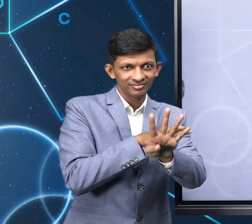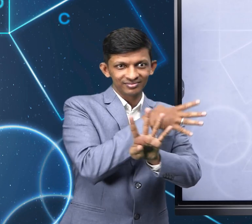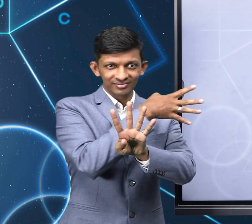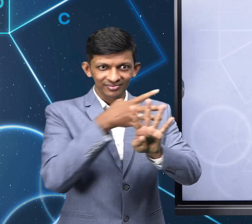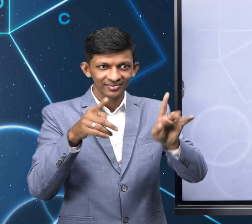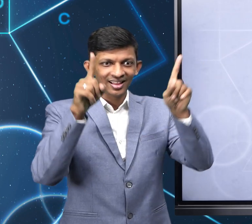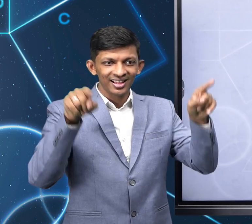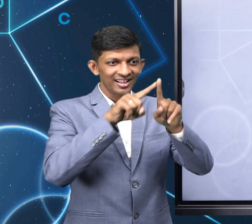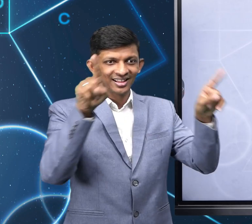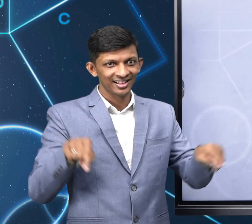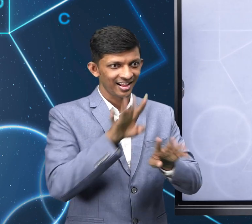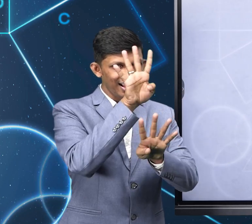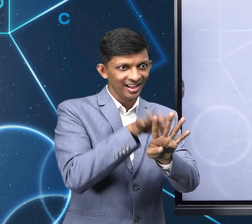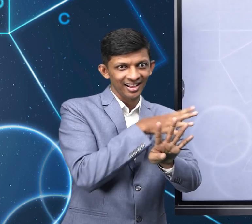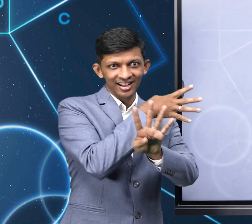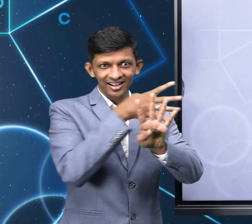तिरकस स्केच,